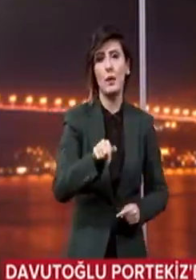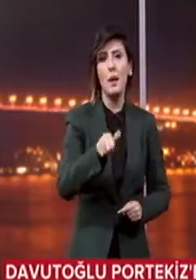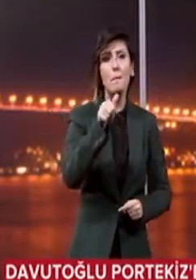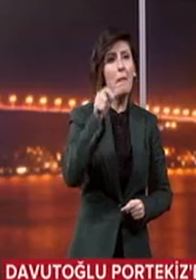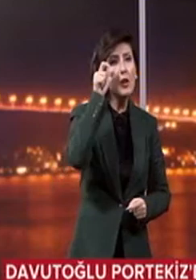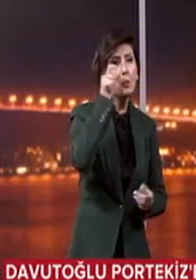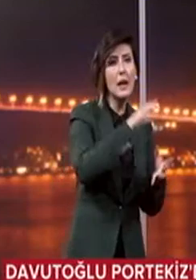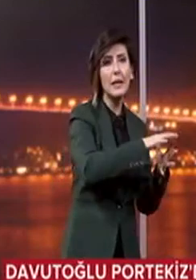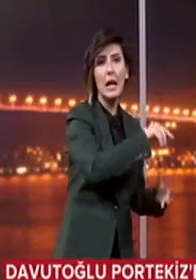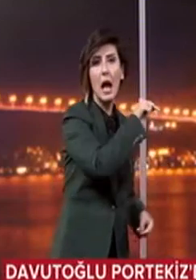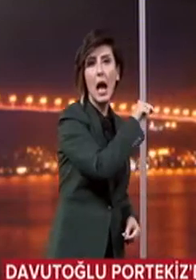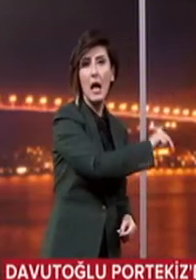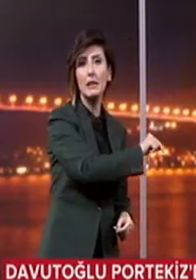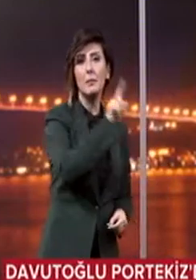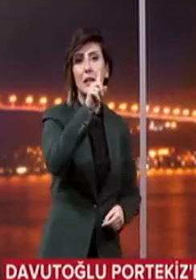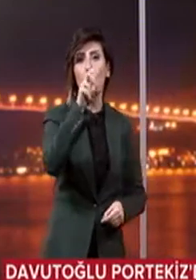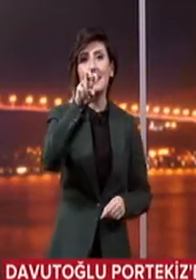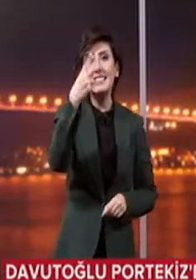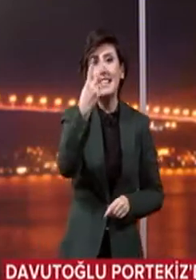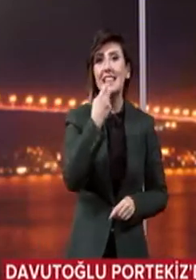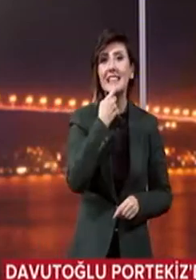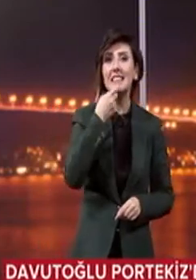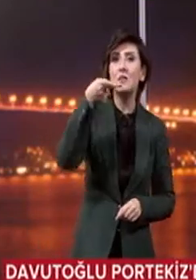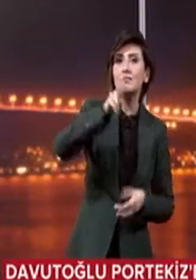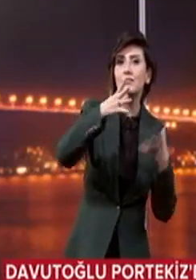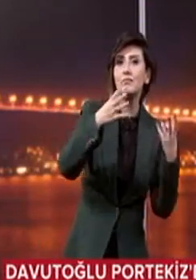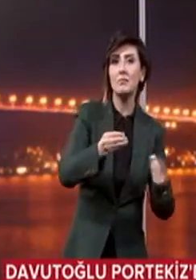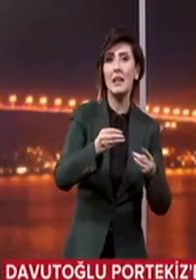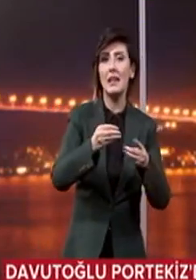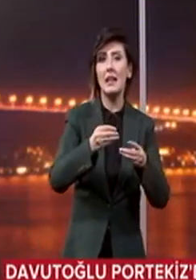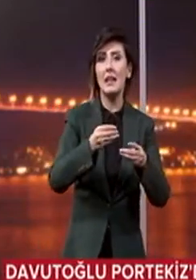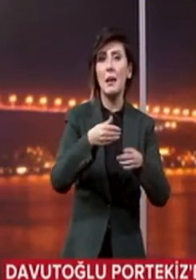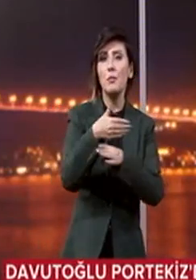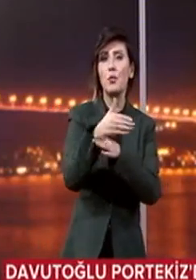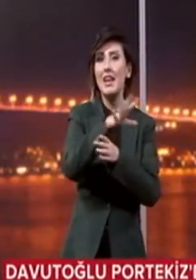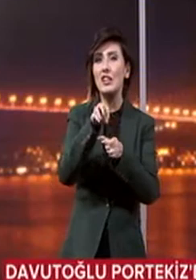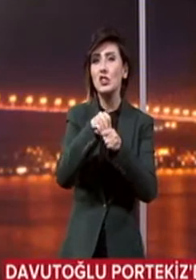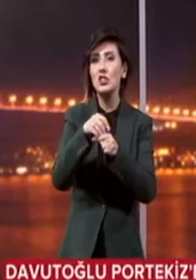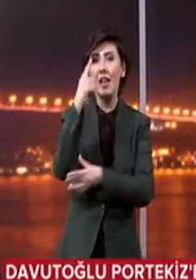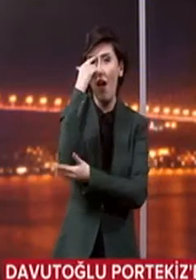Başbakan Lizbon'da 1982 yılında şehit edilen diplomatlar için yapılan anıtı da ziyaret etti.